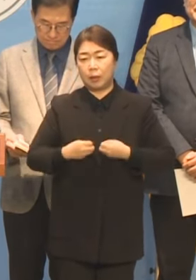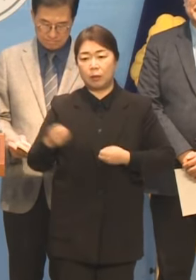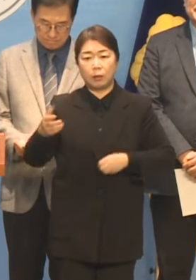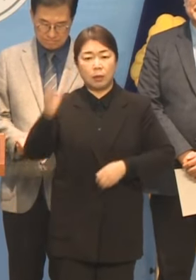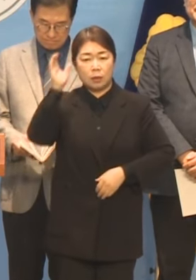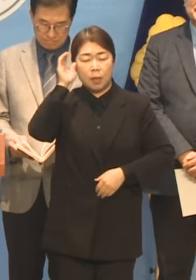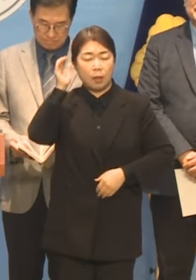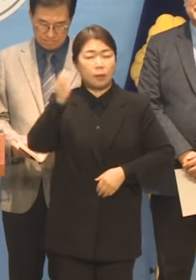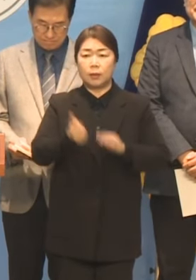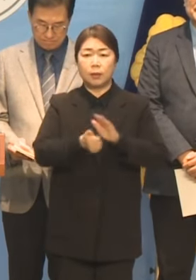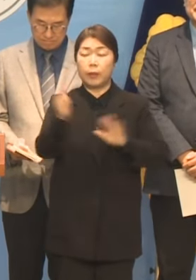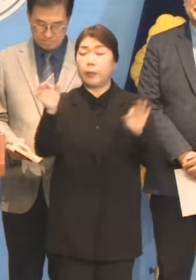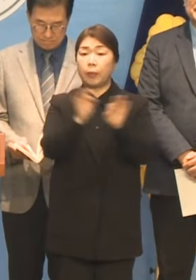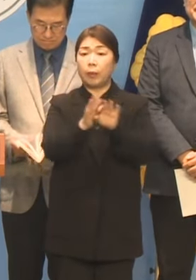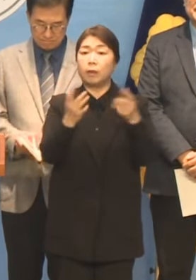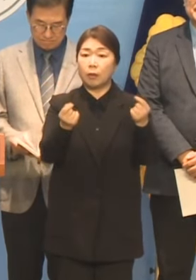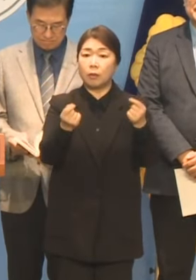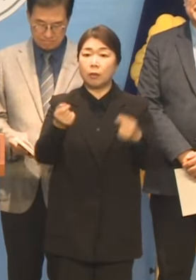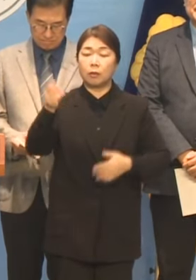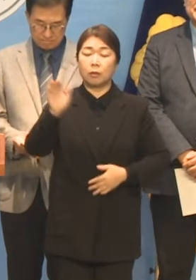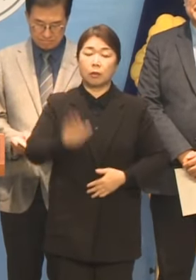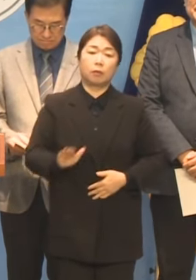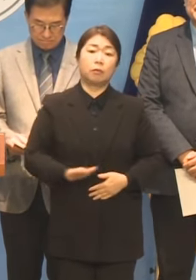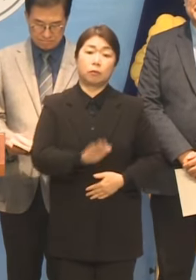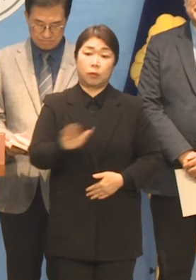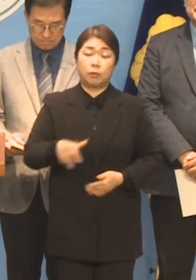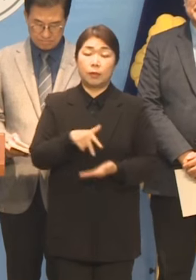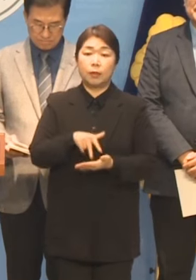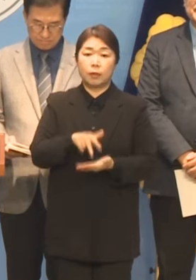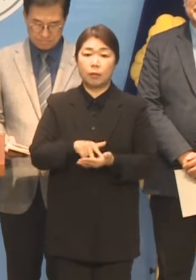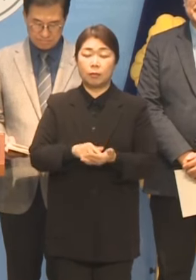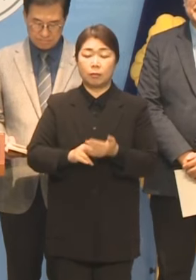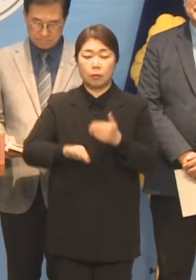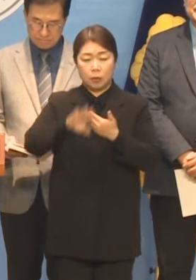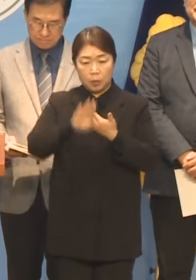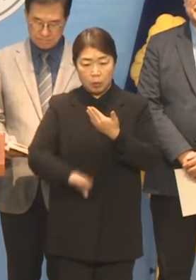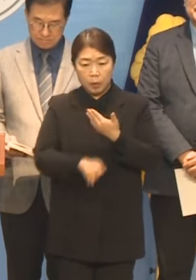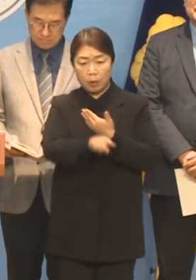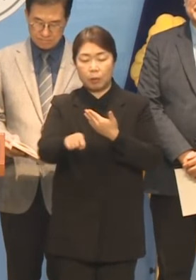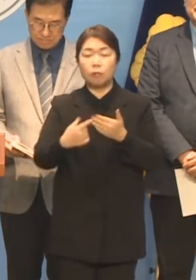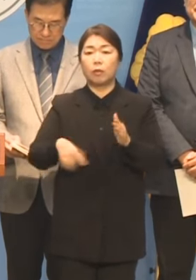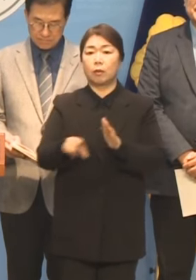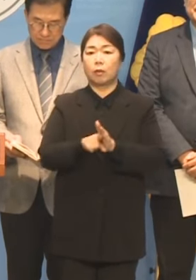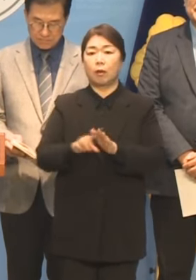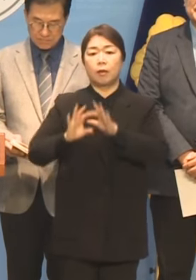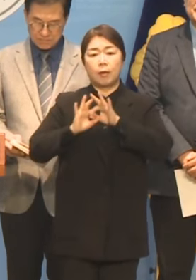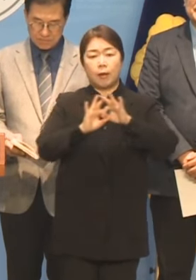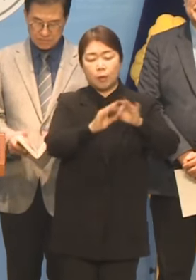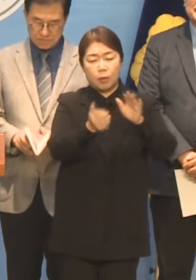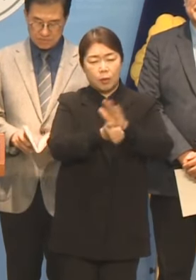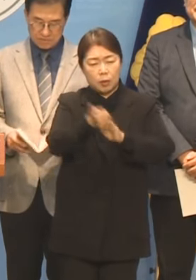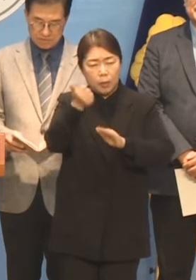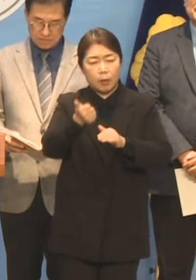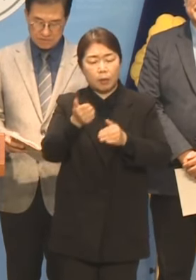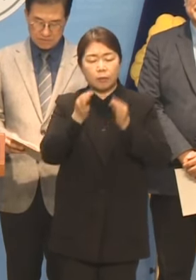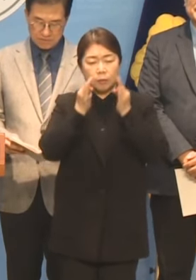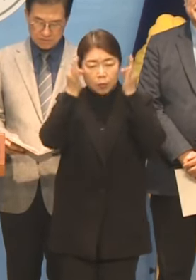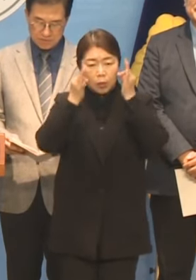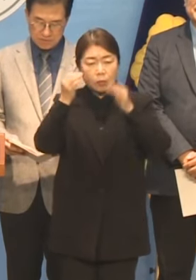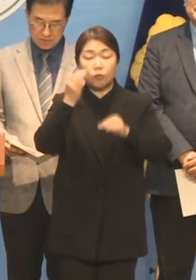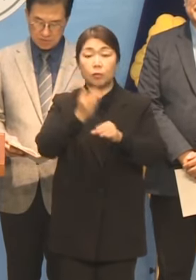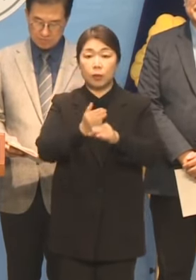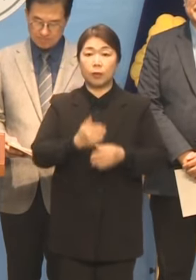오입니다 그래도 우리는 자라나는 우리 선들을 위하여 희망의을 놓지 않아야 합니다